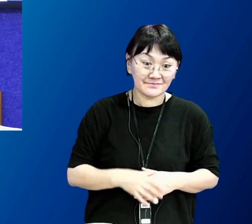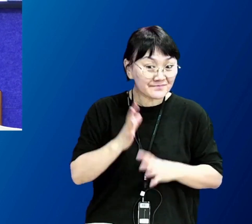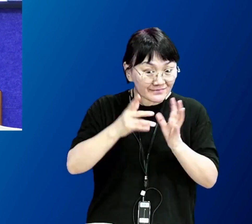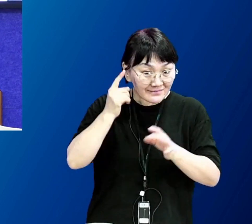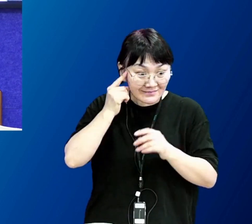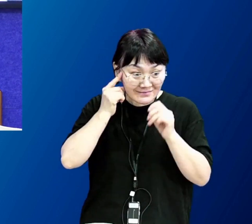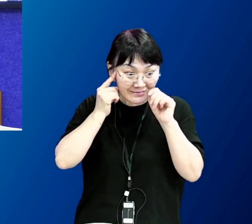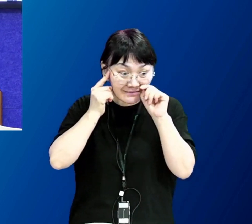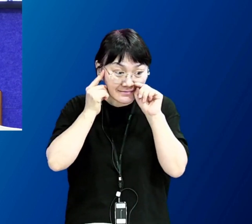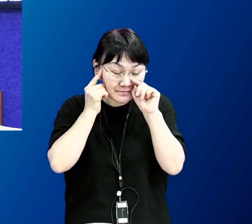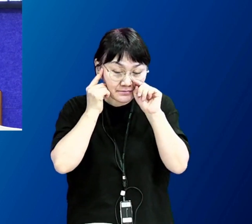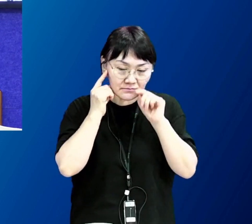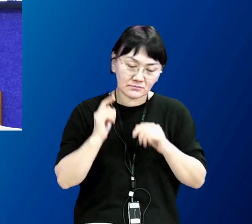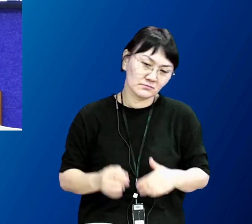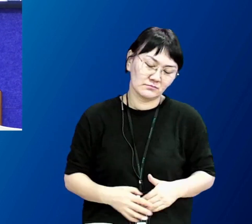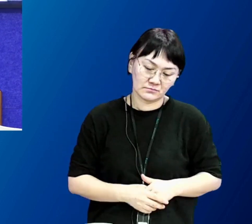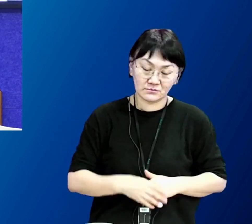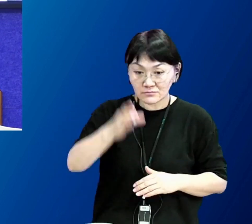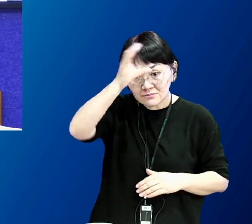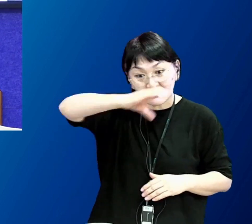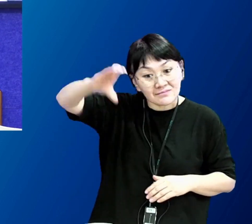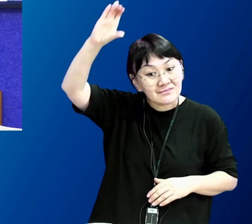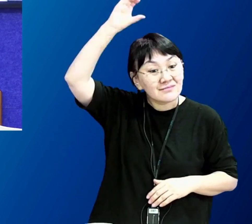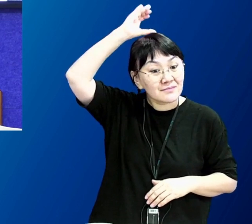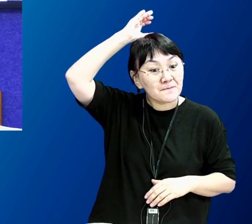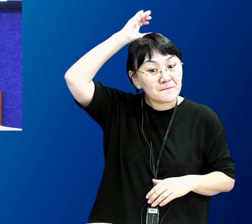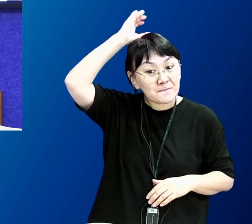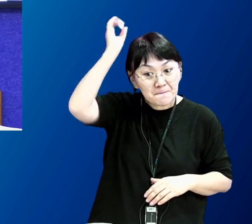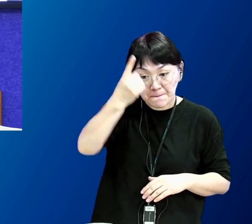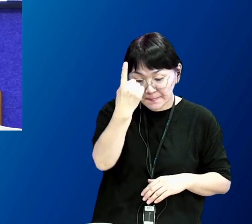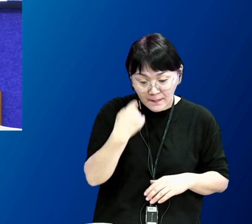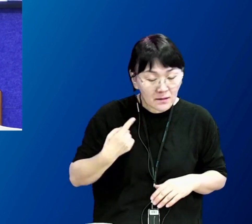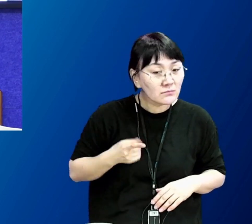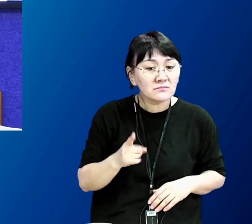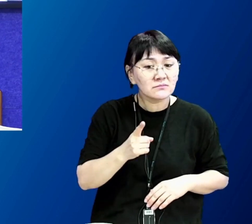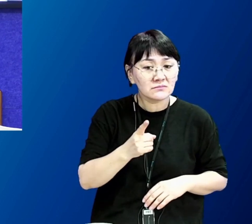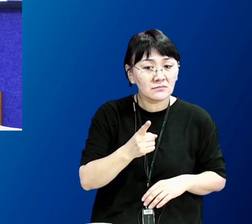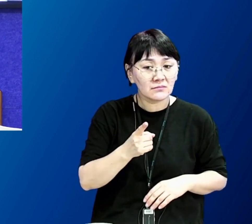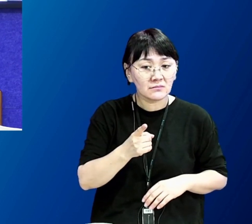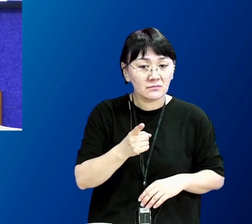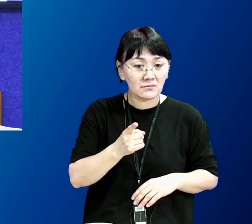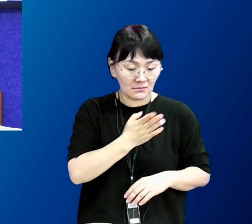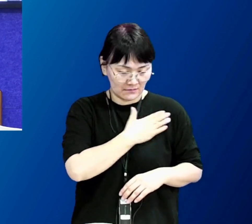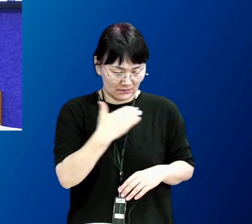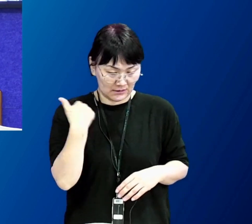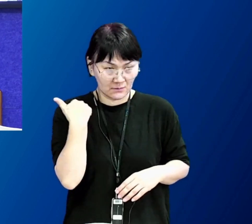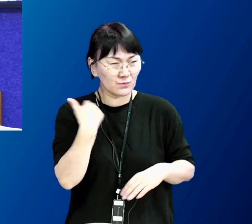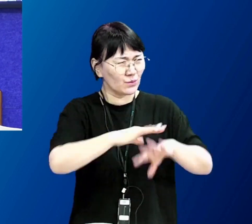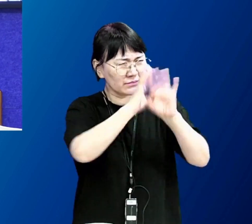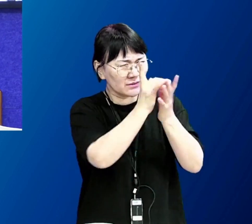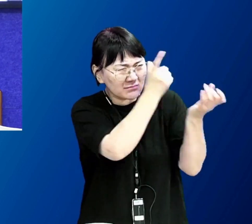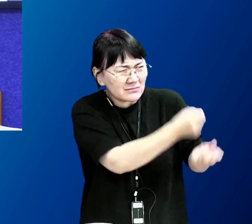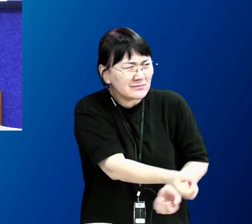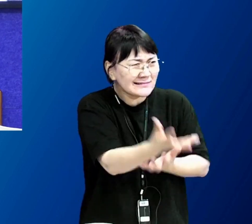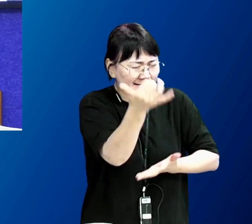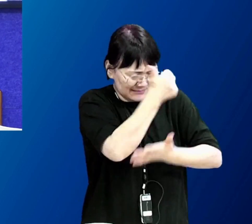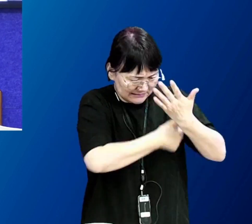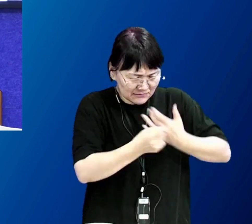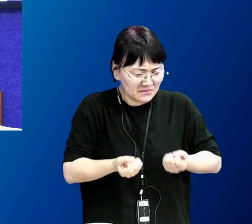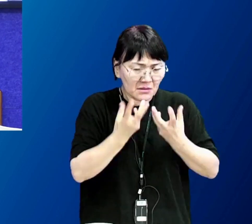Ойлгосон биз? Соломон хаан яагаад эзэнд өөрийгөө бүрэн зориулж чадаагүй